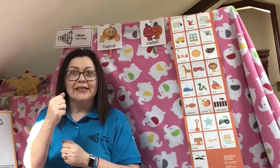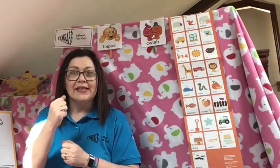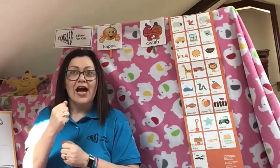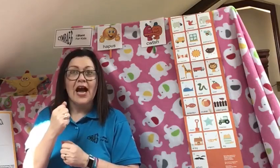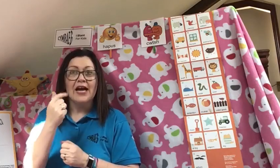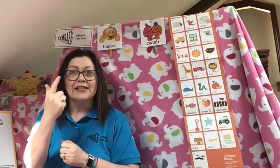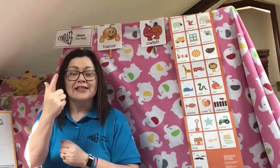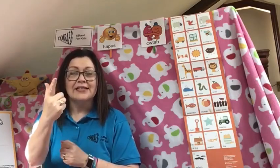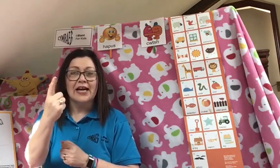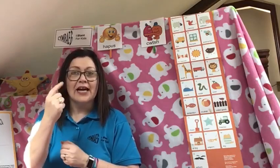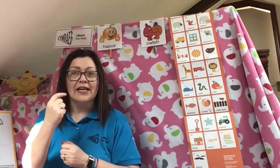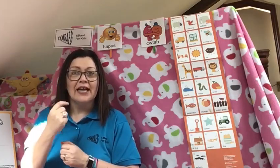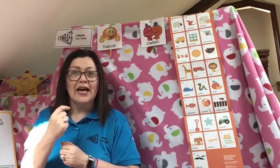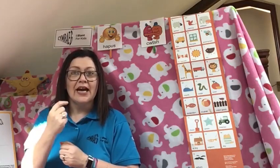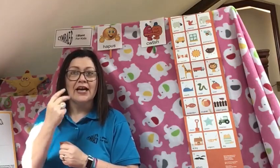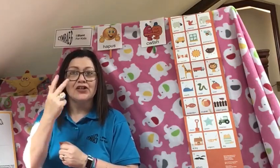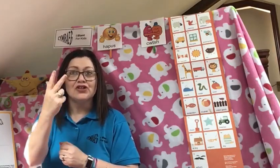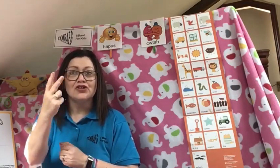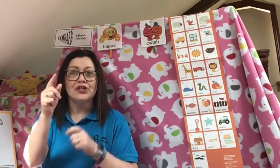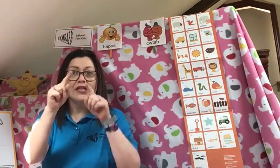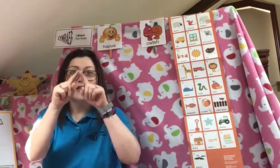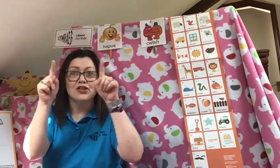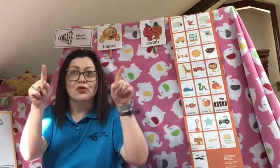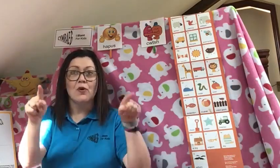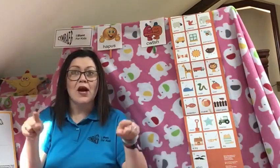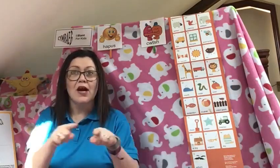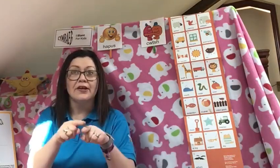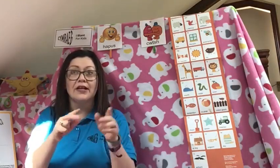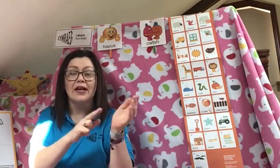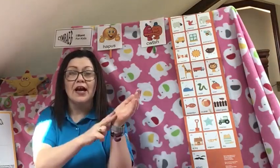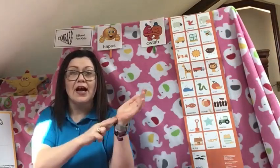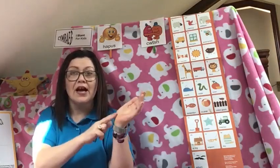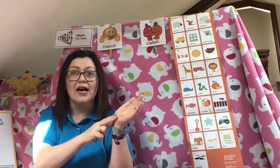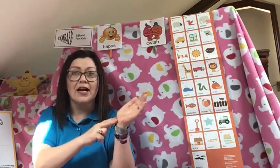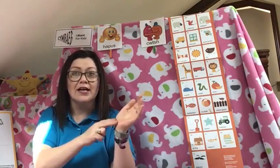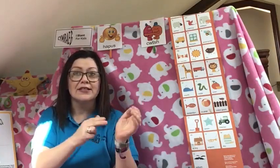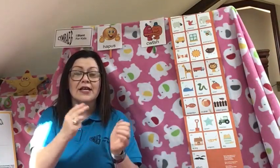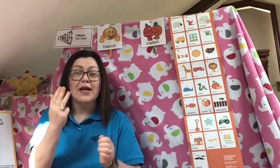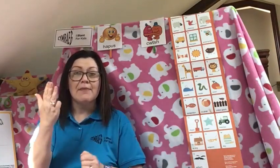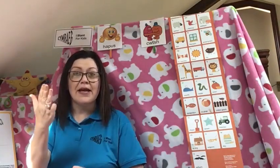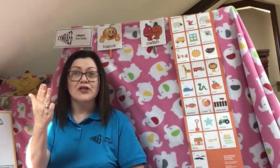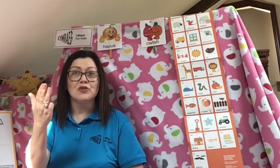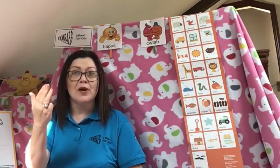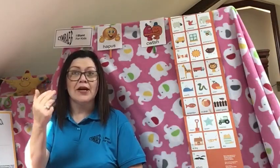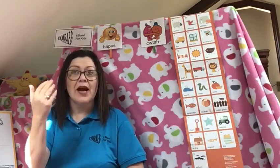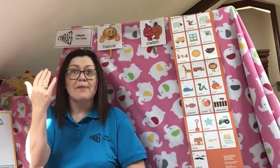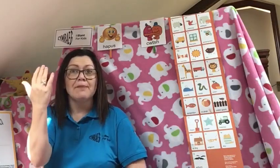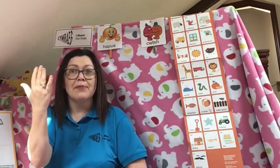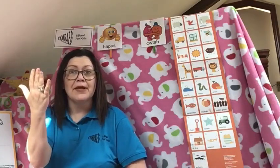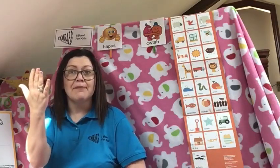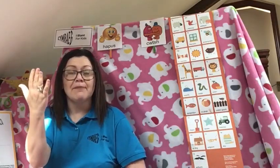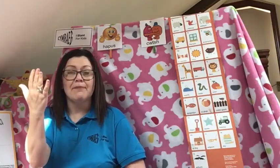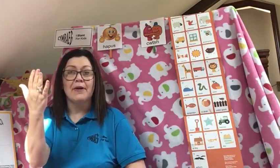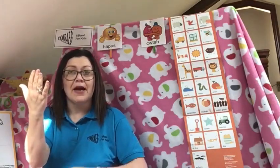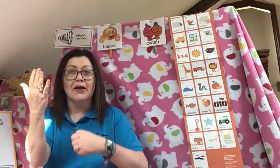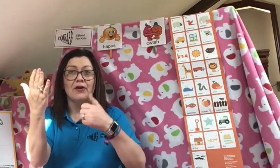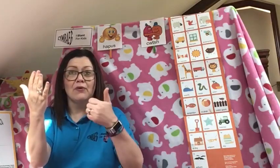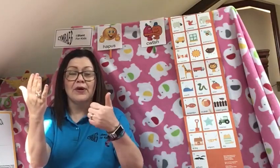1 a 2 a 3 sgwar glas. 4 a 5 a